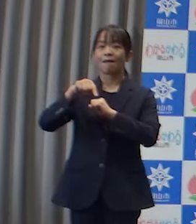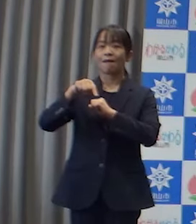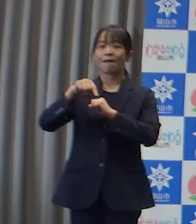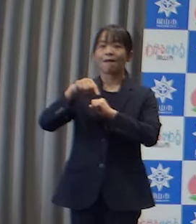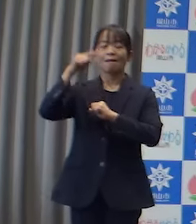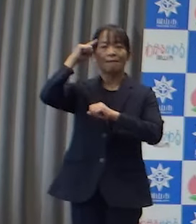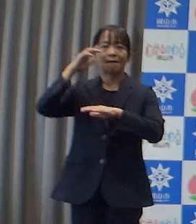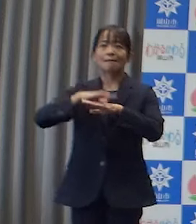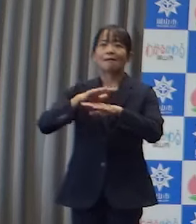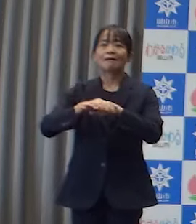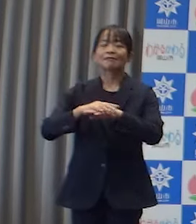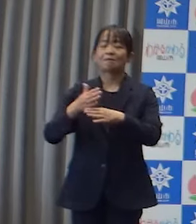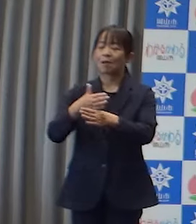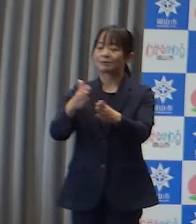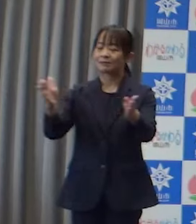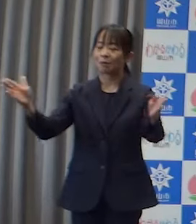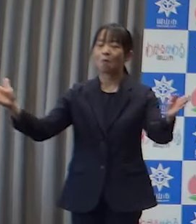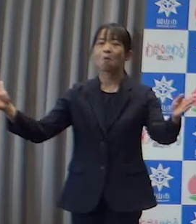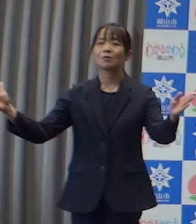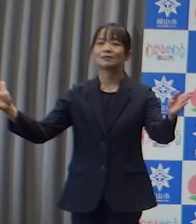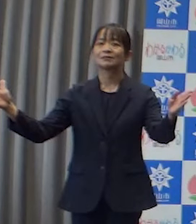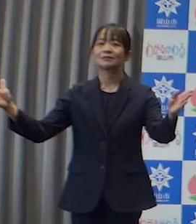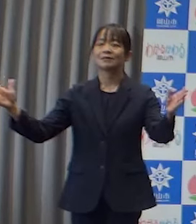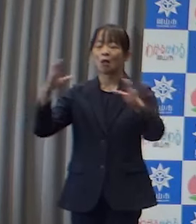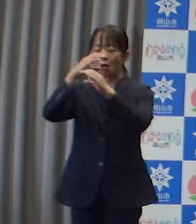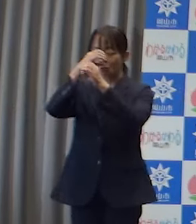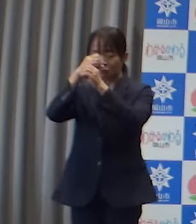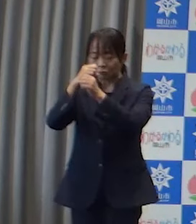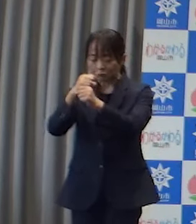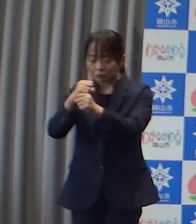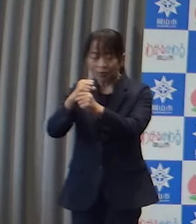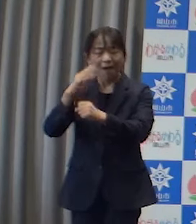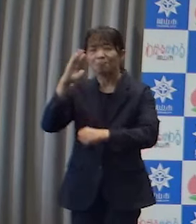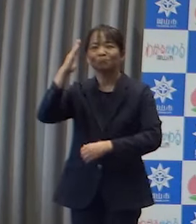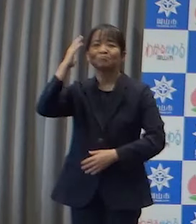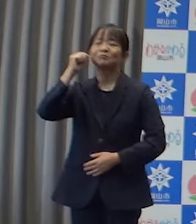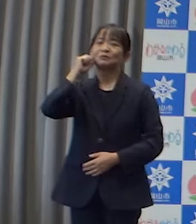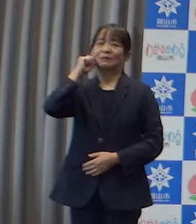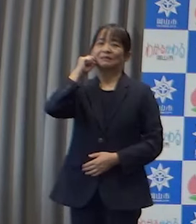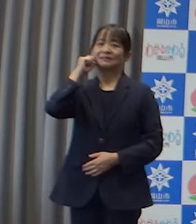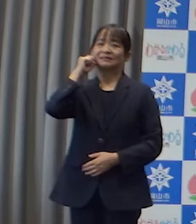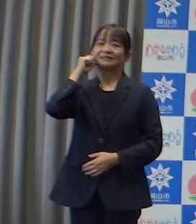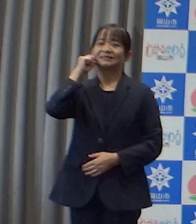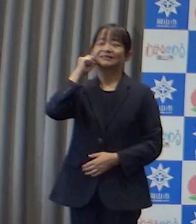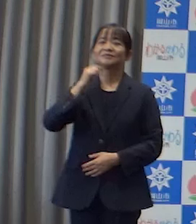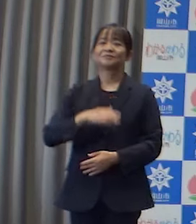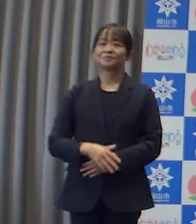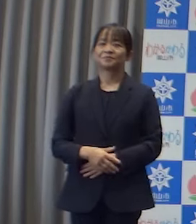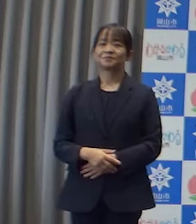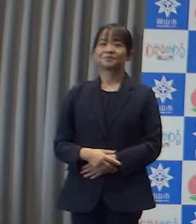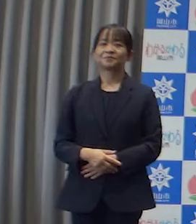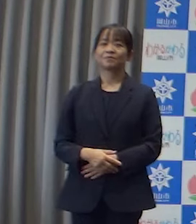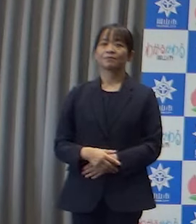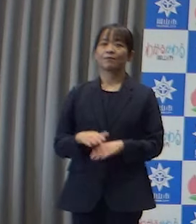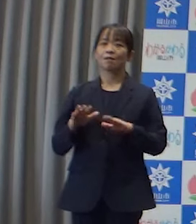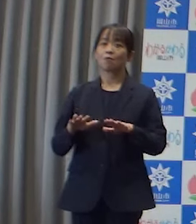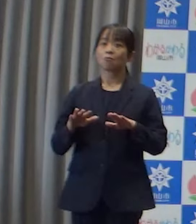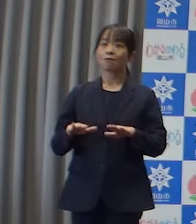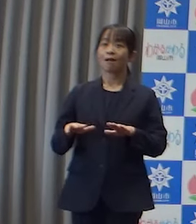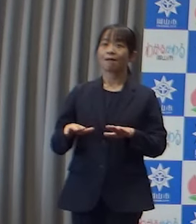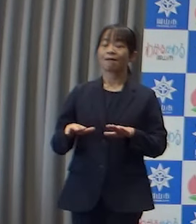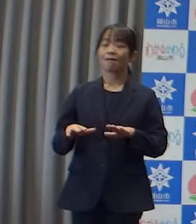なかなか焦点が絞りにくいと、そういう面ではですね、 今回のユネス